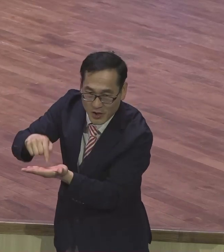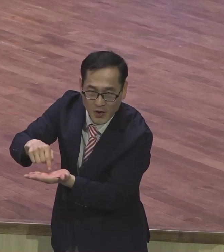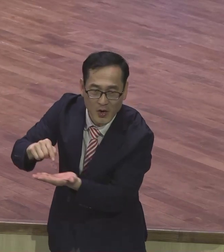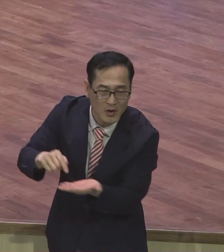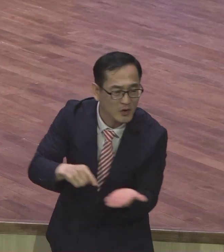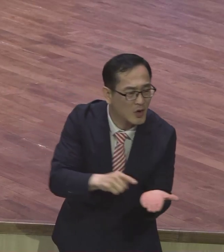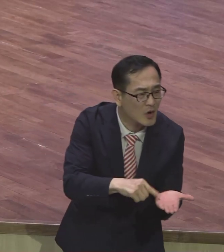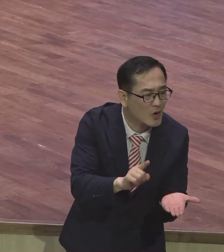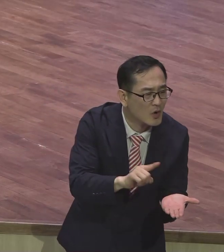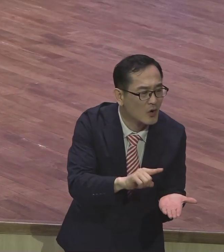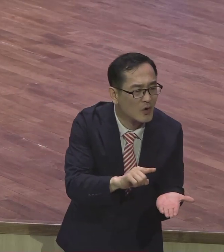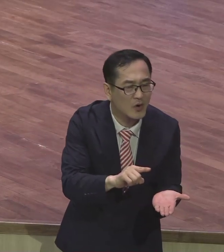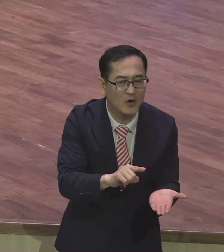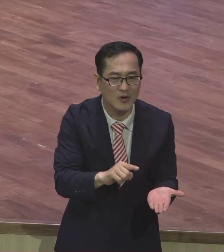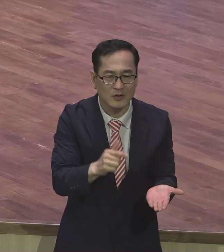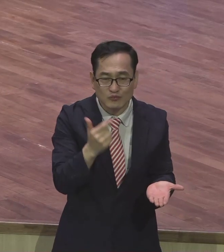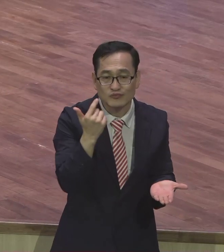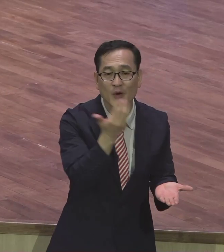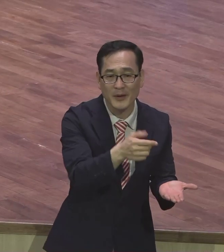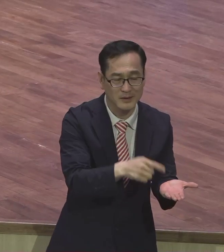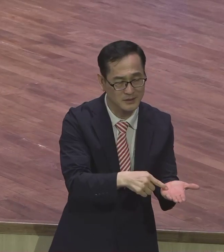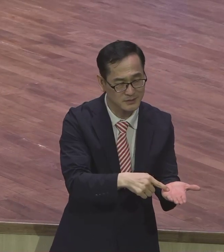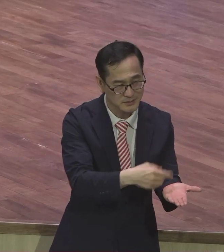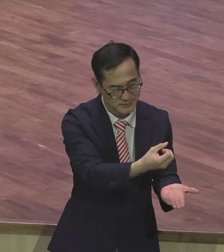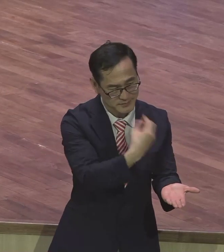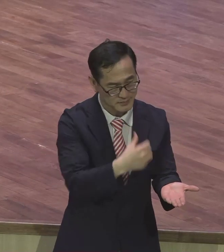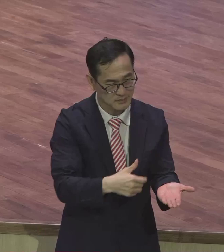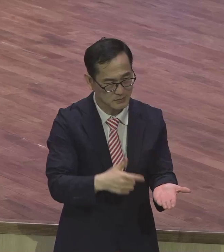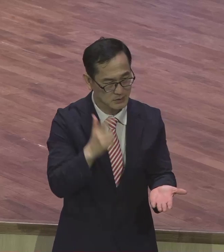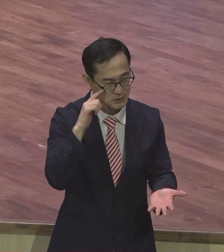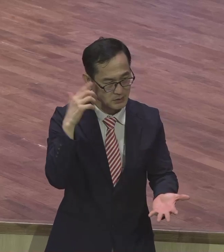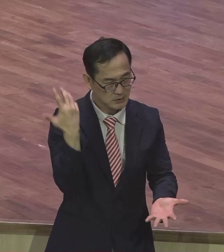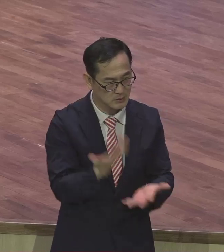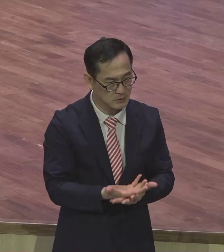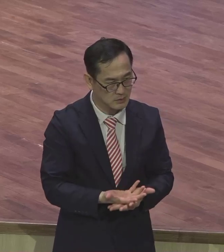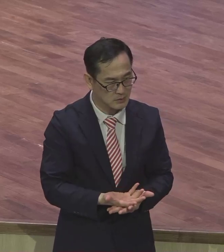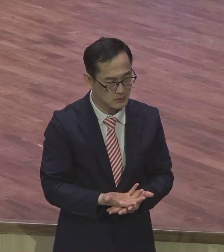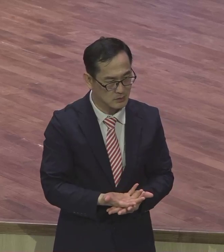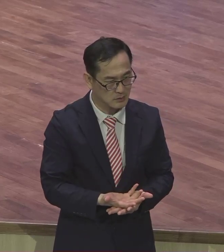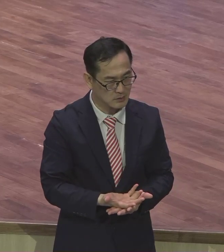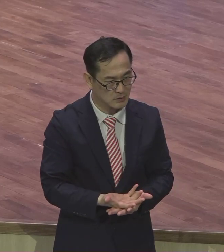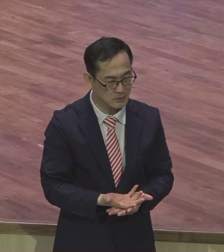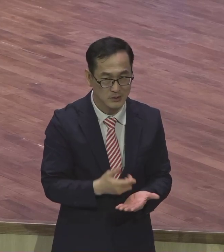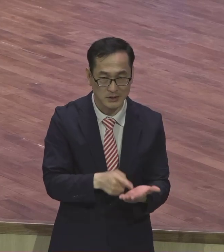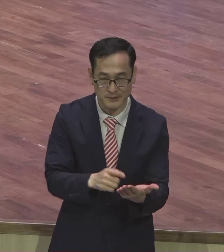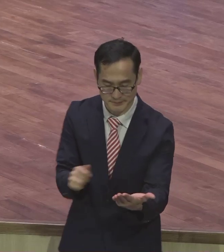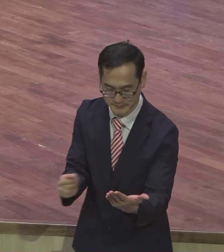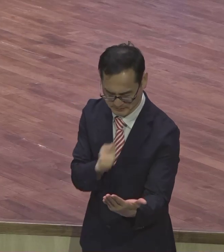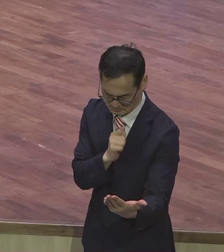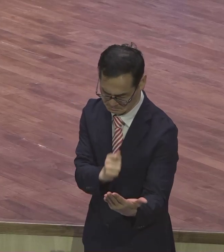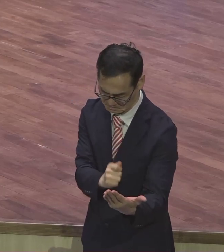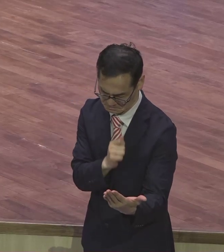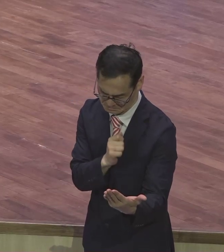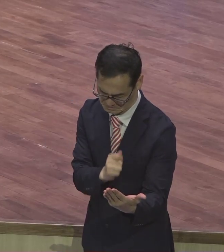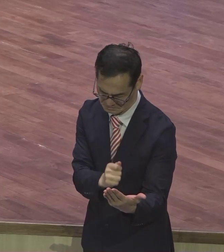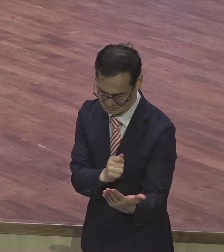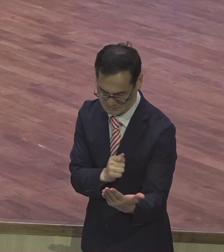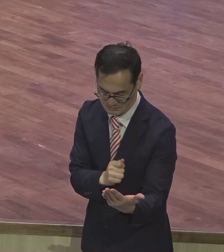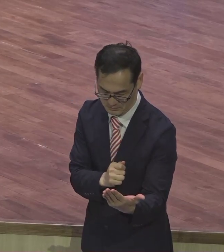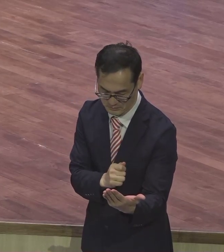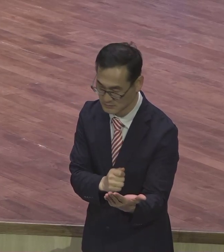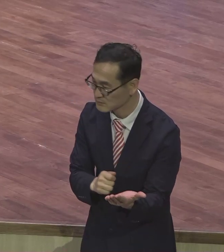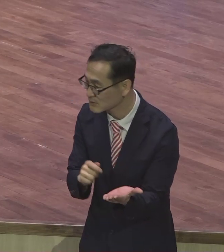감정을 받으러 그렇게 갔는데 너무 충격적인 결과가 나왔어요 감정사가 이걸 보더니 뭐라고 말했냐